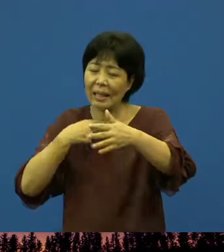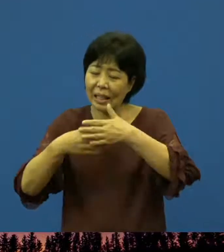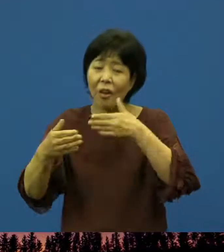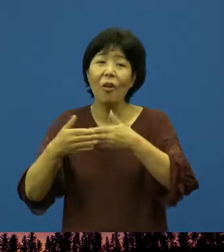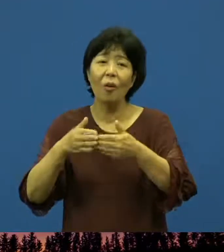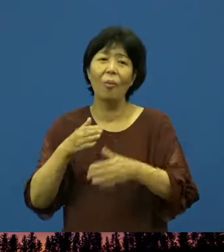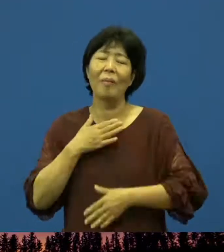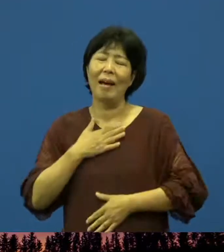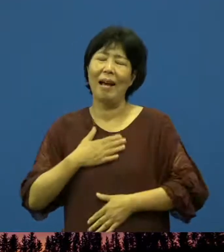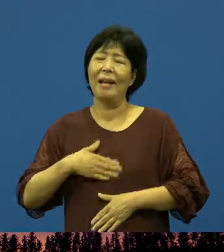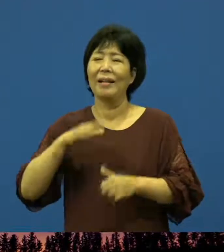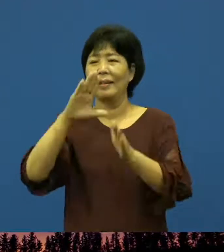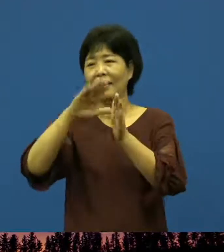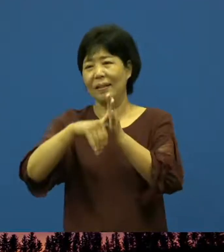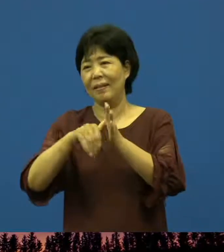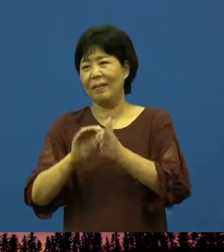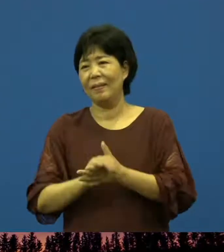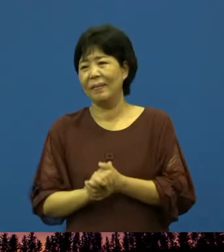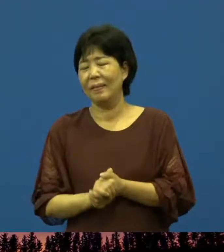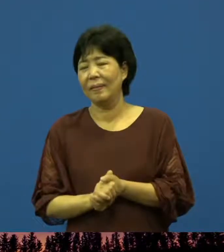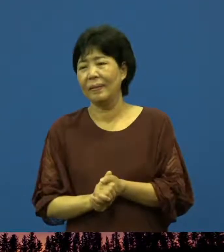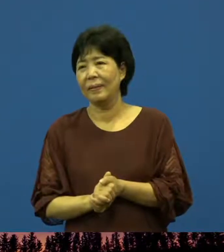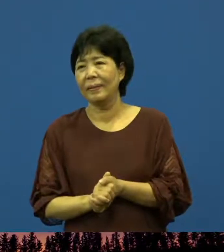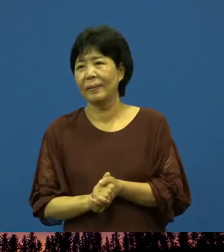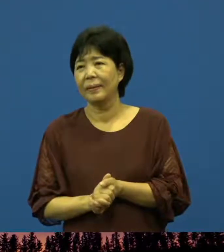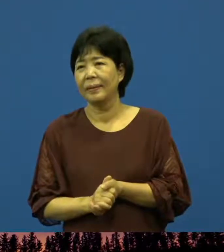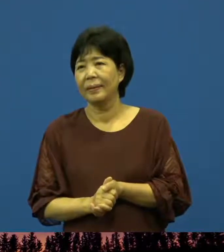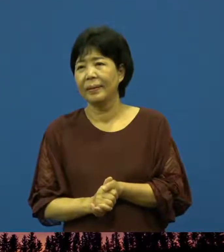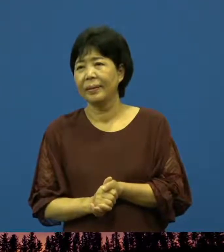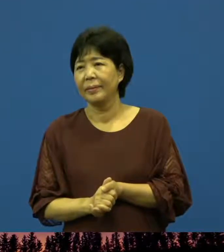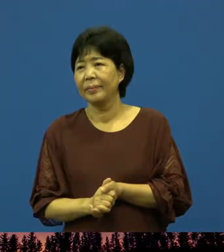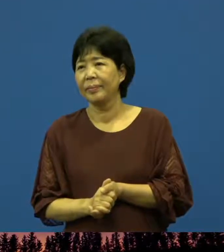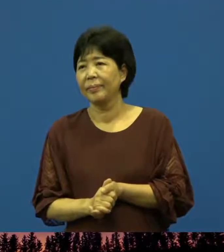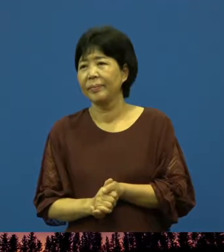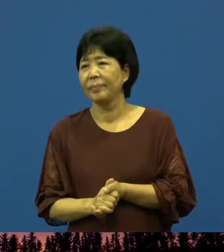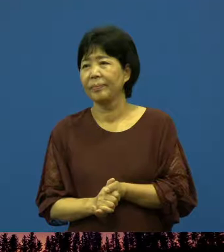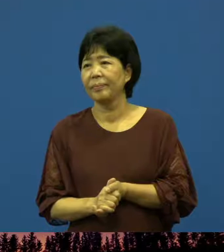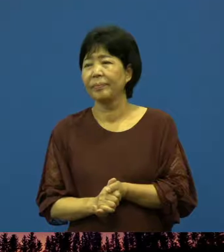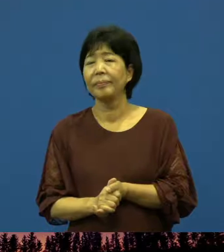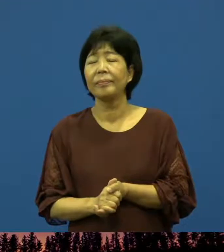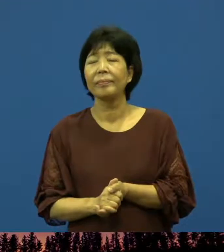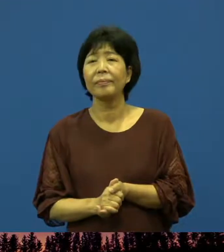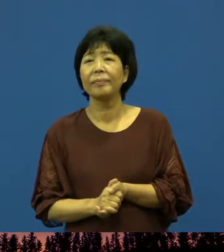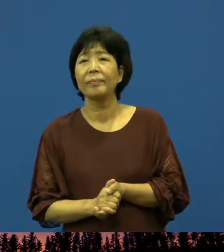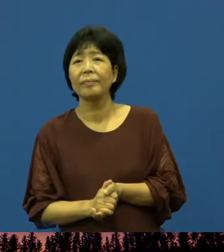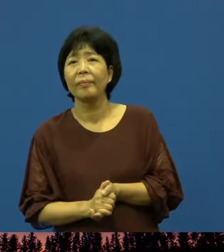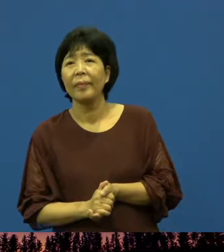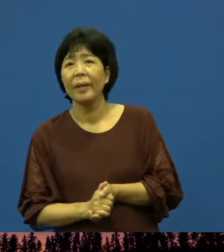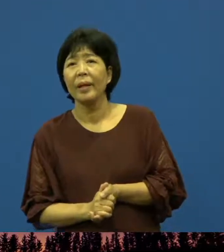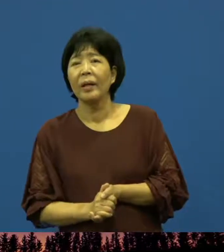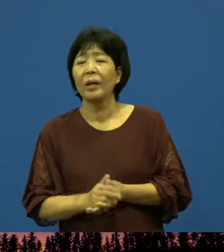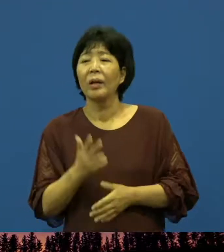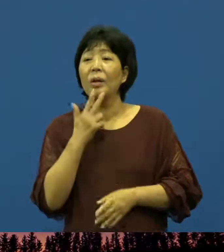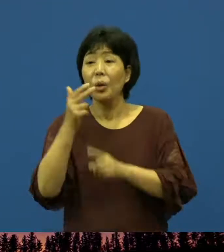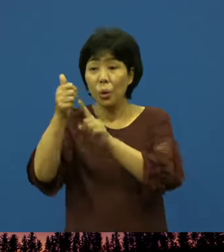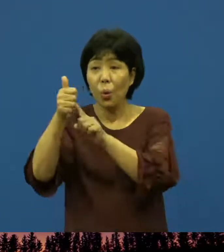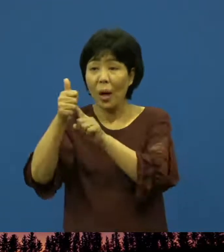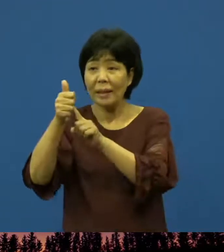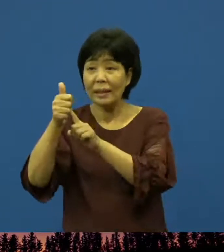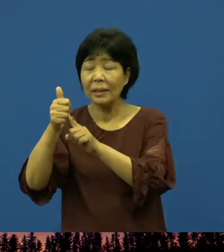선하심을 맛보고 아는 것입니다. 그래서 여러분은 요한